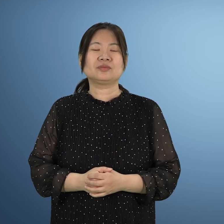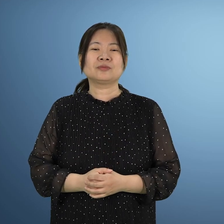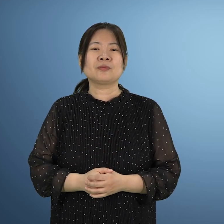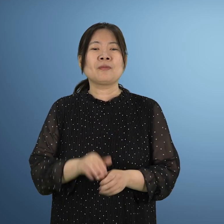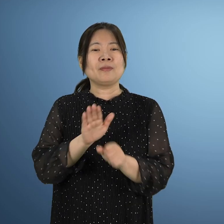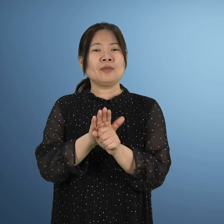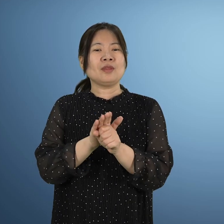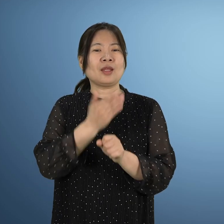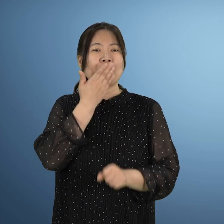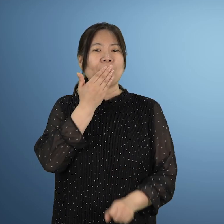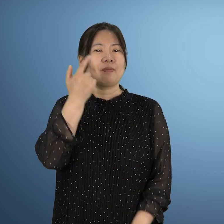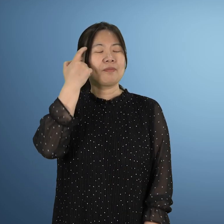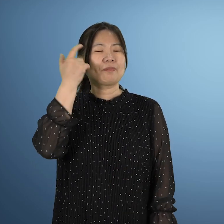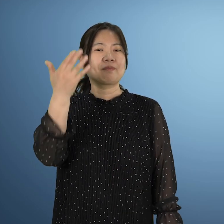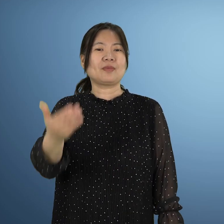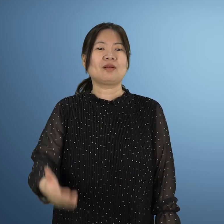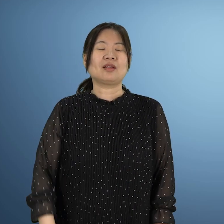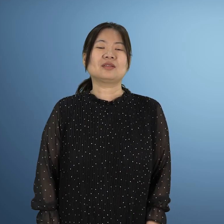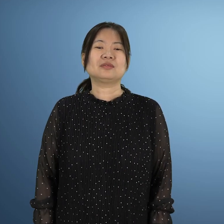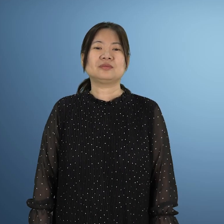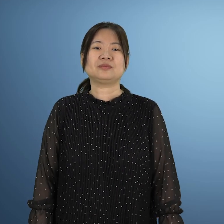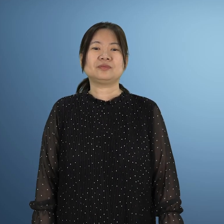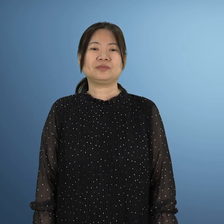이때 감당해야 될 것인가.